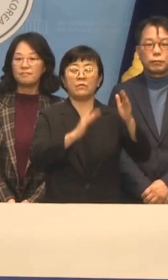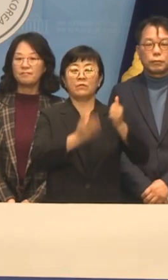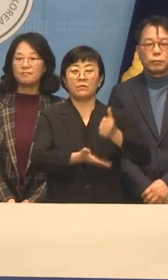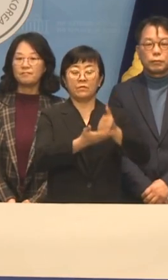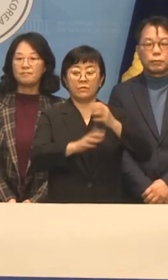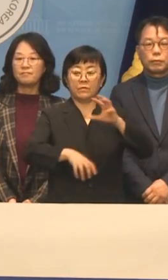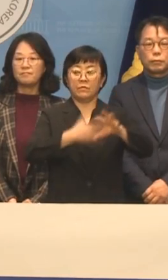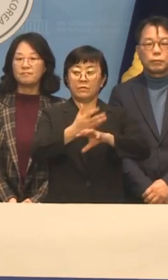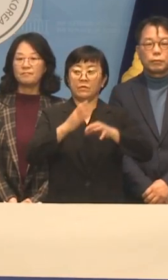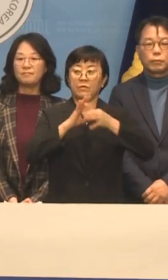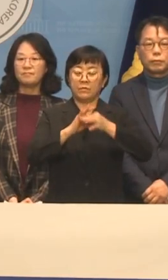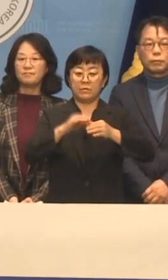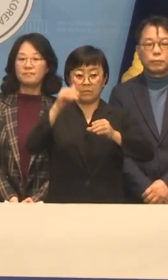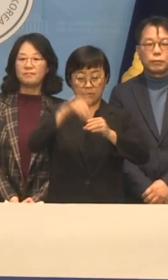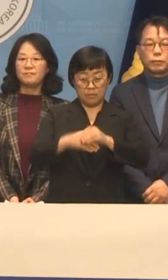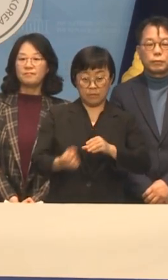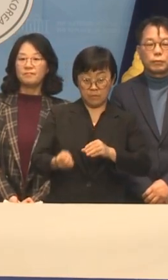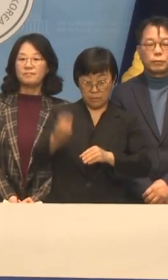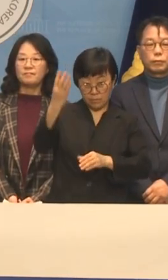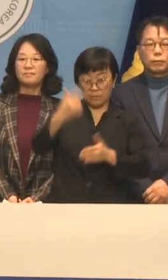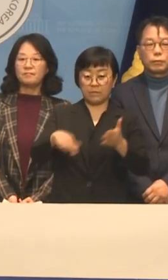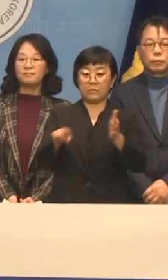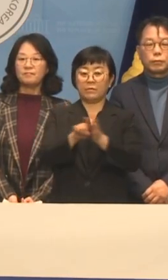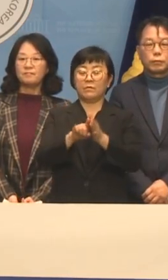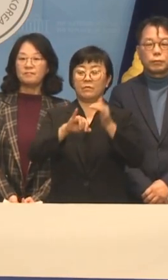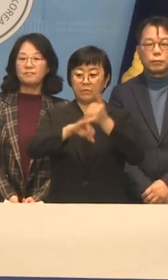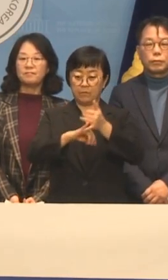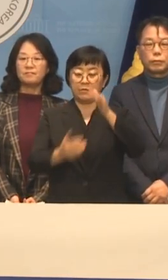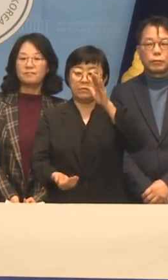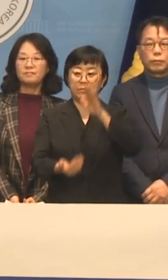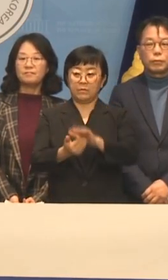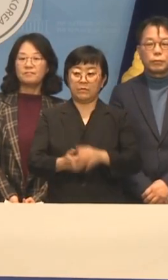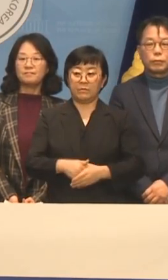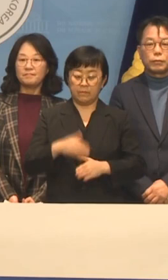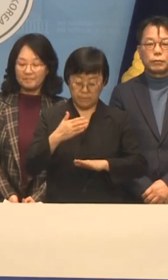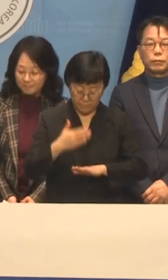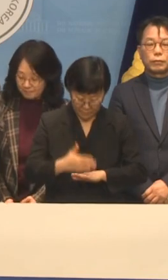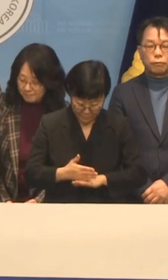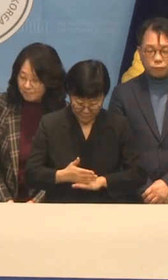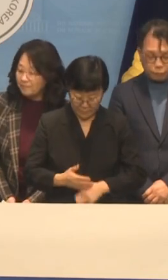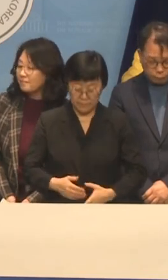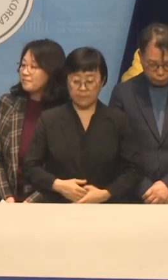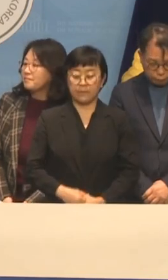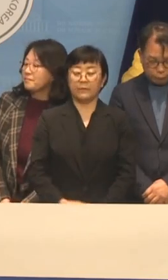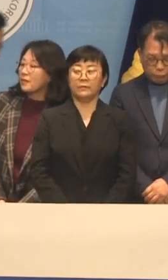공천혁명을 통한 총선 승리 반드시 이룰 수 있도록 하겠습니다. 감사합니다.